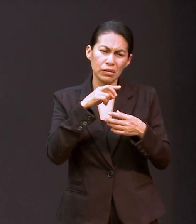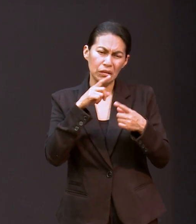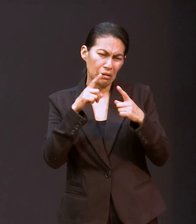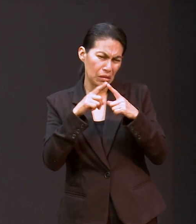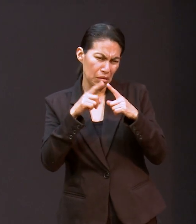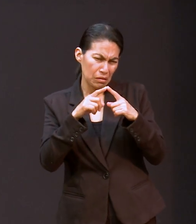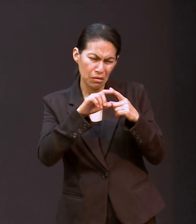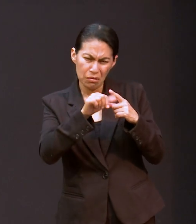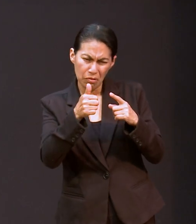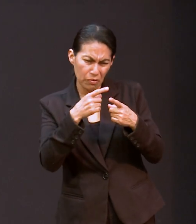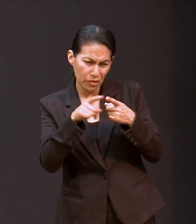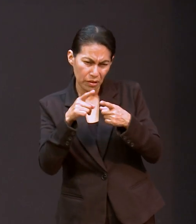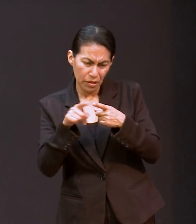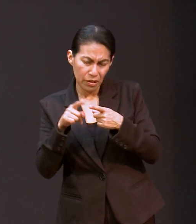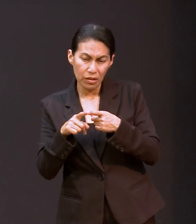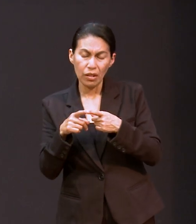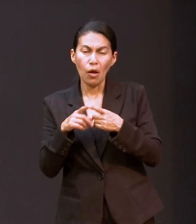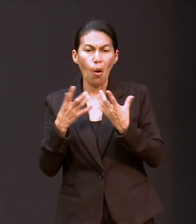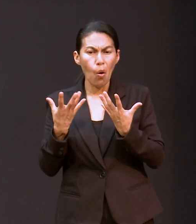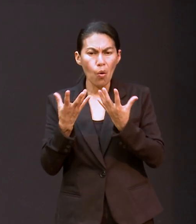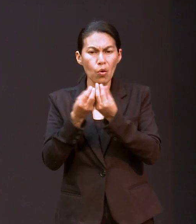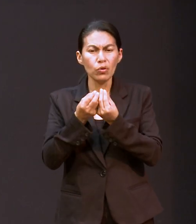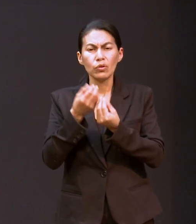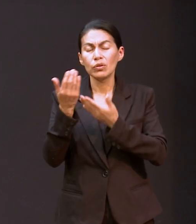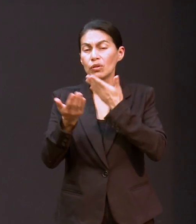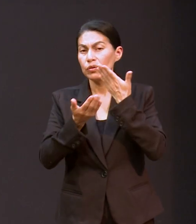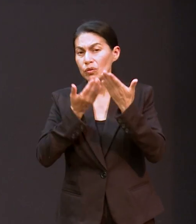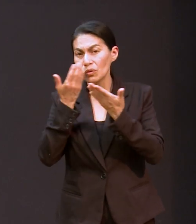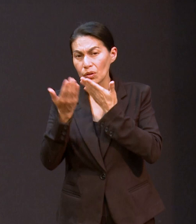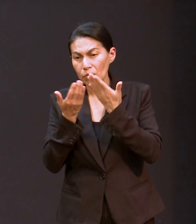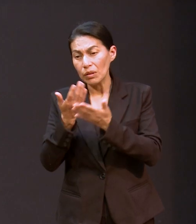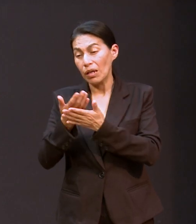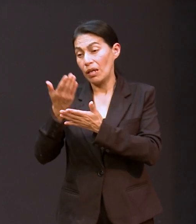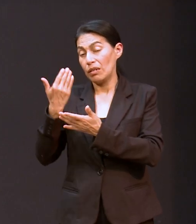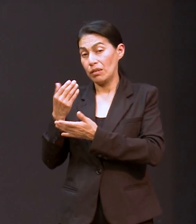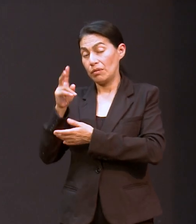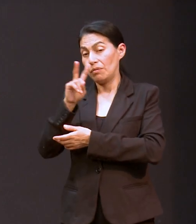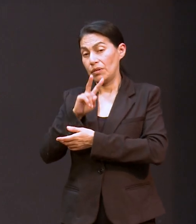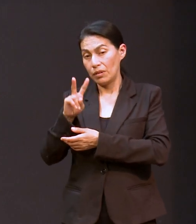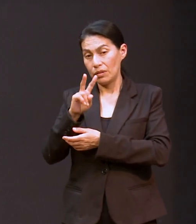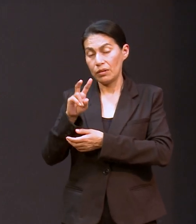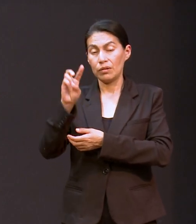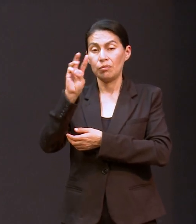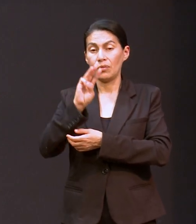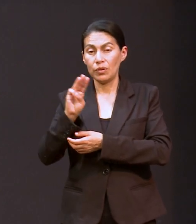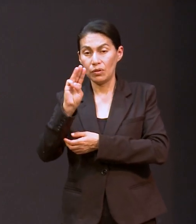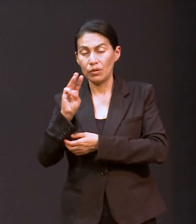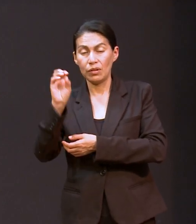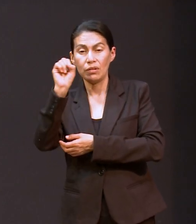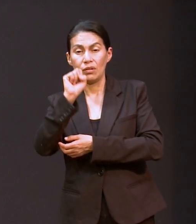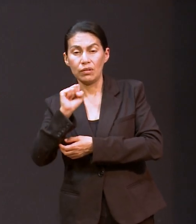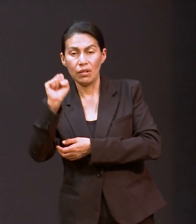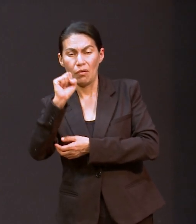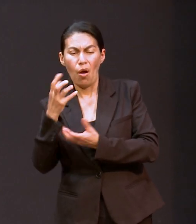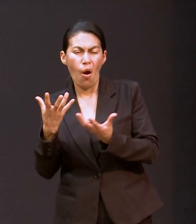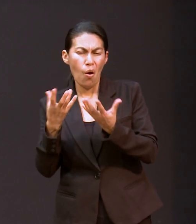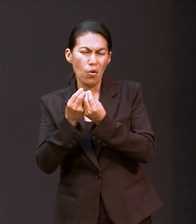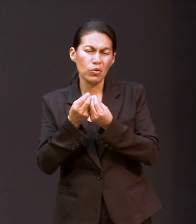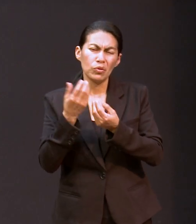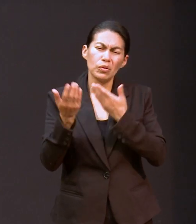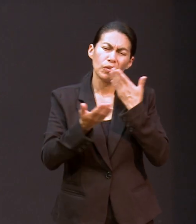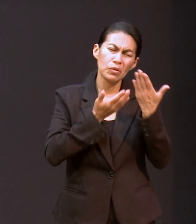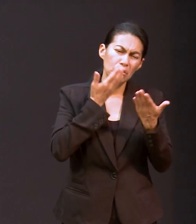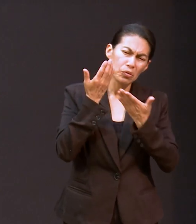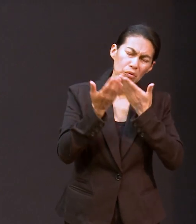hemos estudiado juntos a los viernes estábamos estudiando los miércoles los viernes y los sábados y